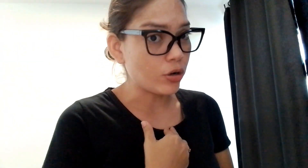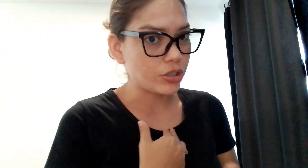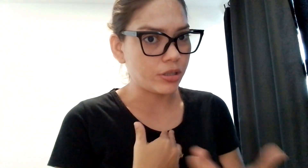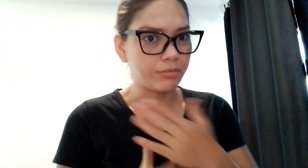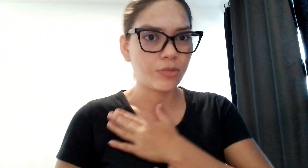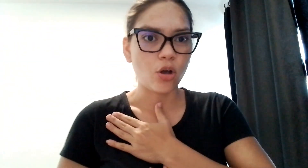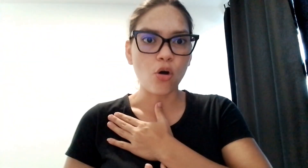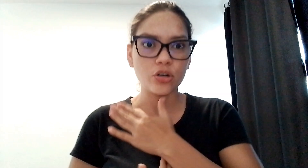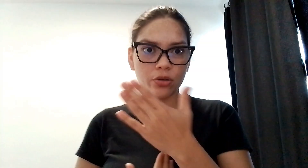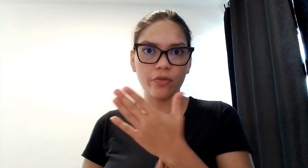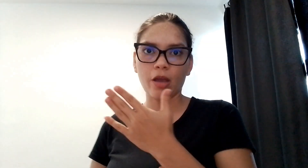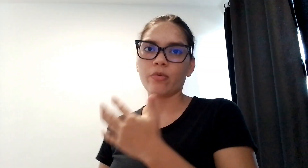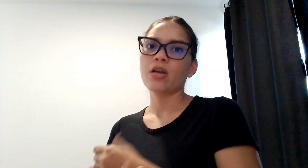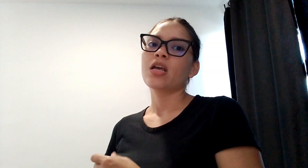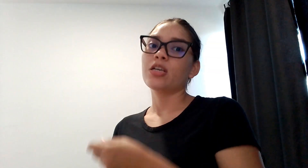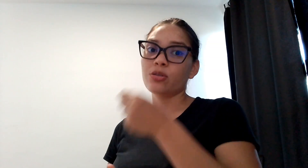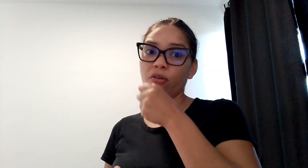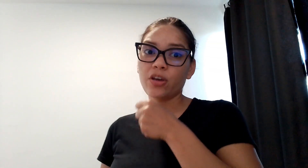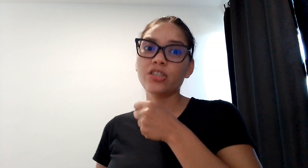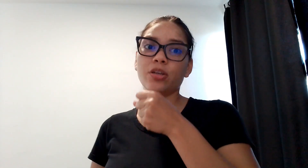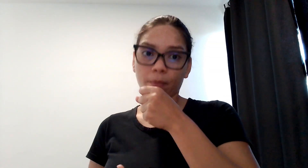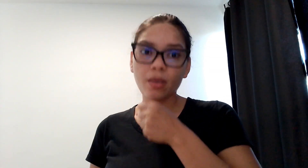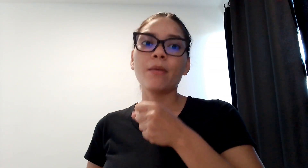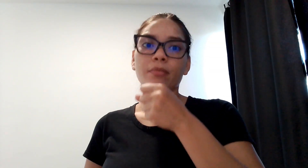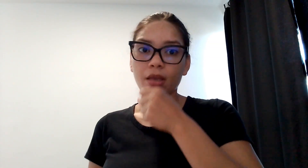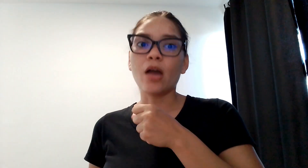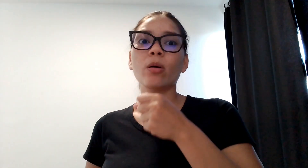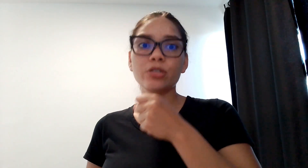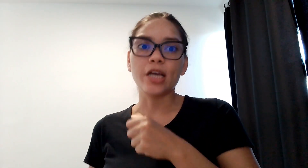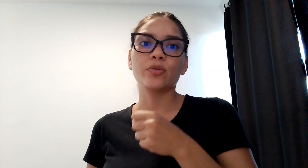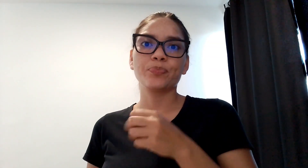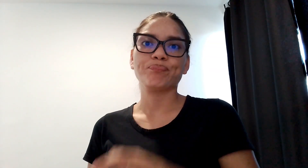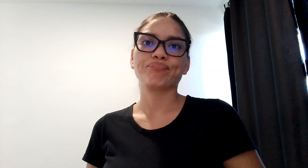gosta. Gosta é o verbo. E sorvete é o objeto.